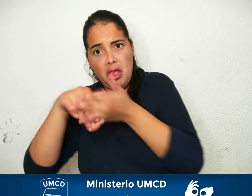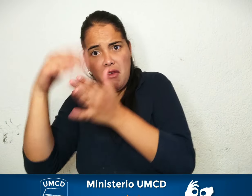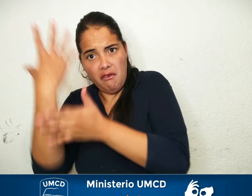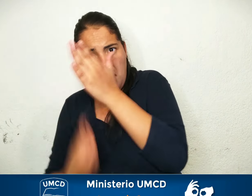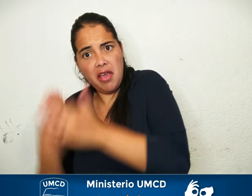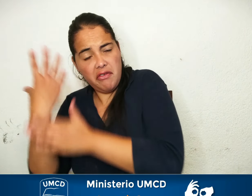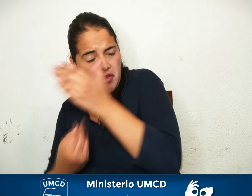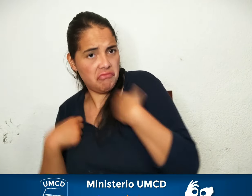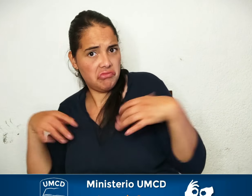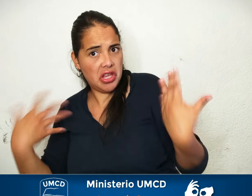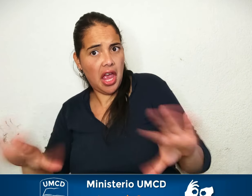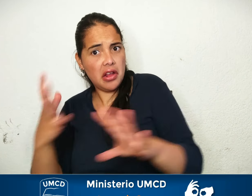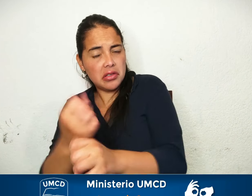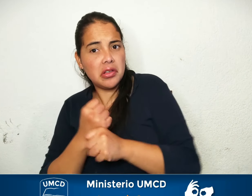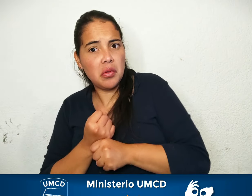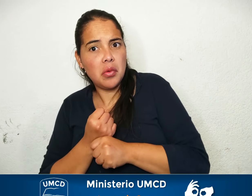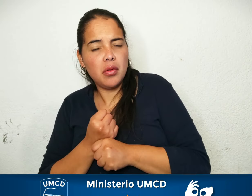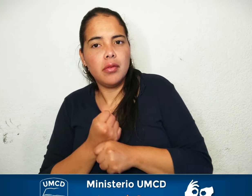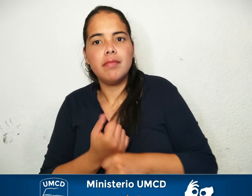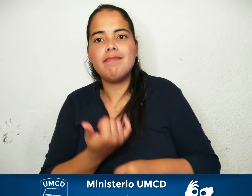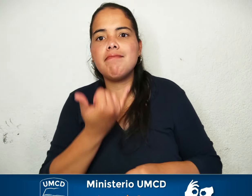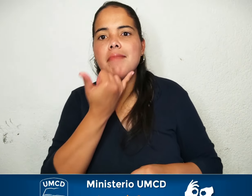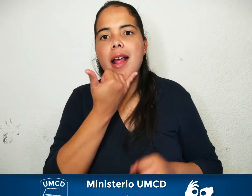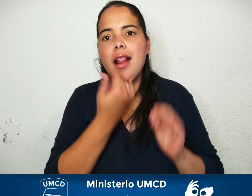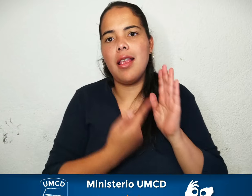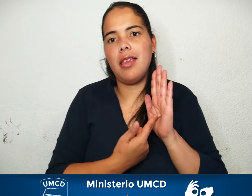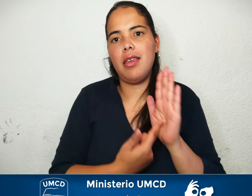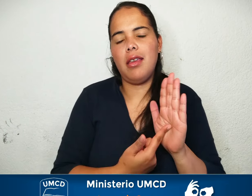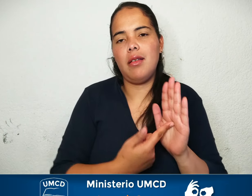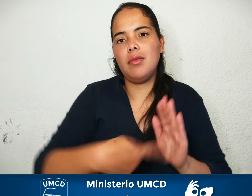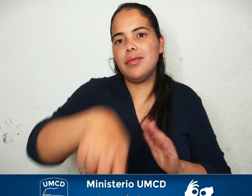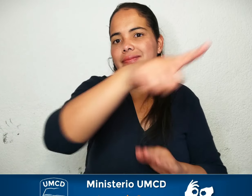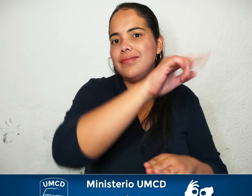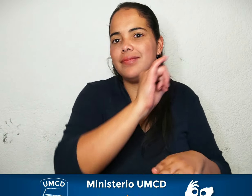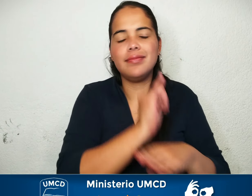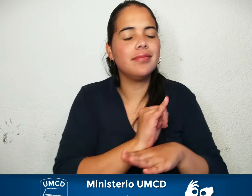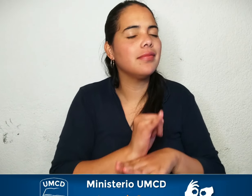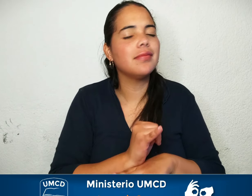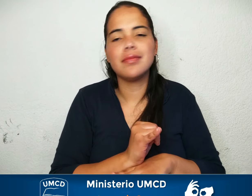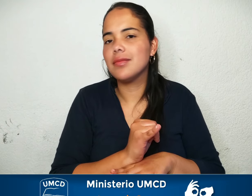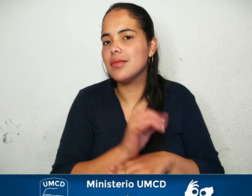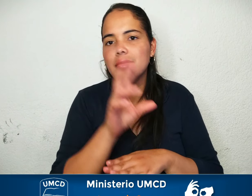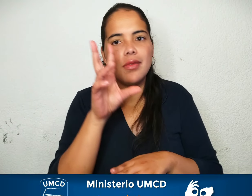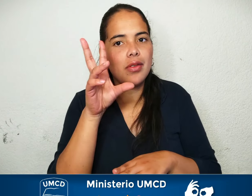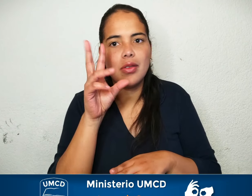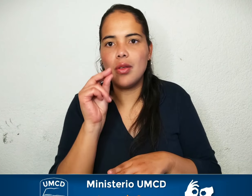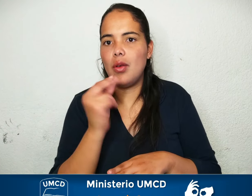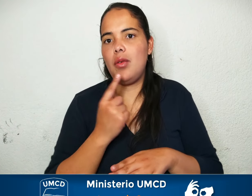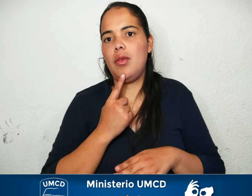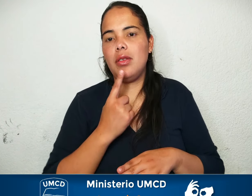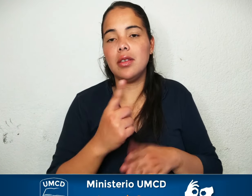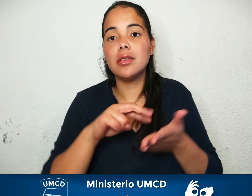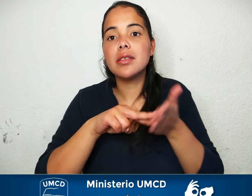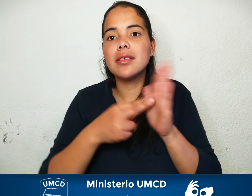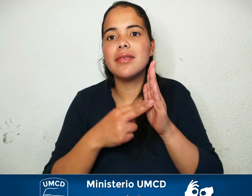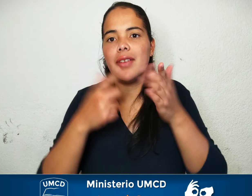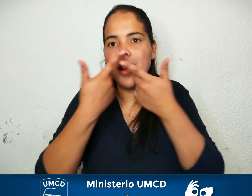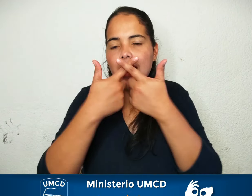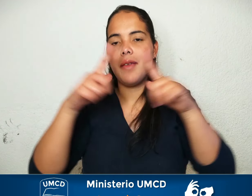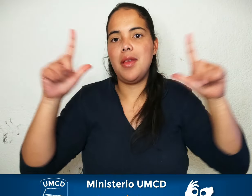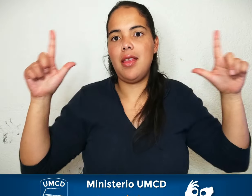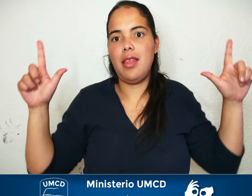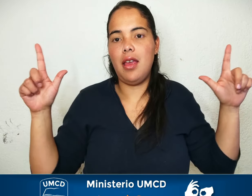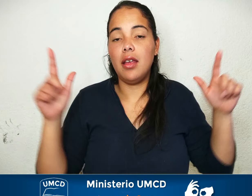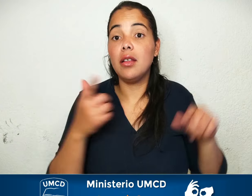la costumbre de presentar un sacrificio que generalmente era un animal. Ese animal era presentado a las diferentes deidades que tenía